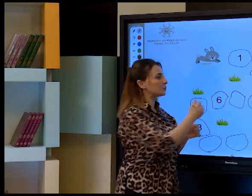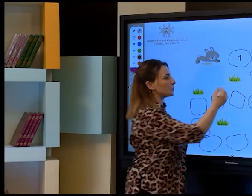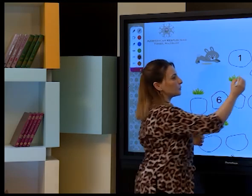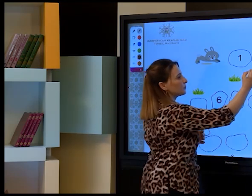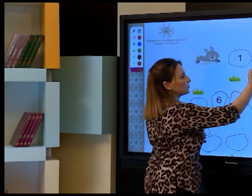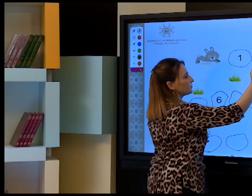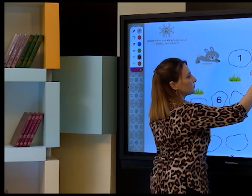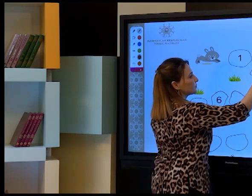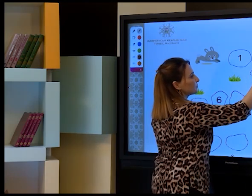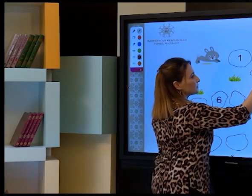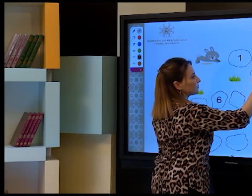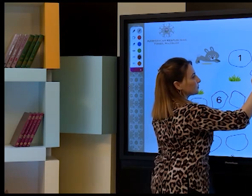düzdür.